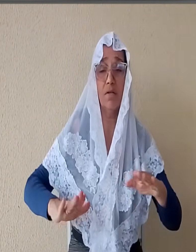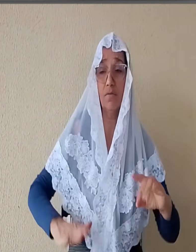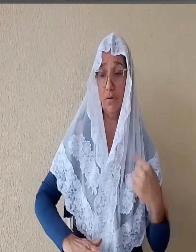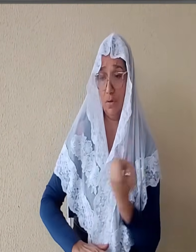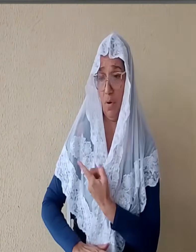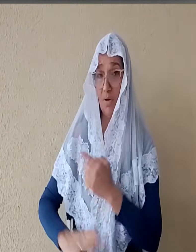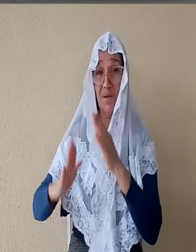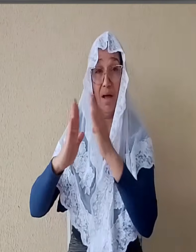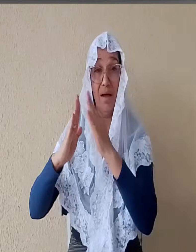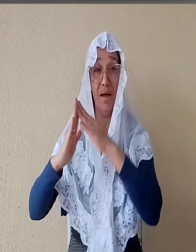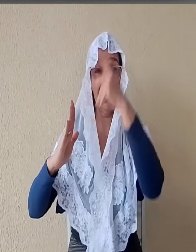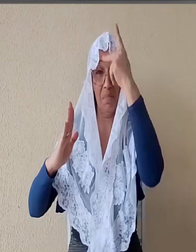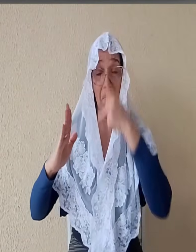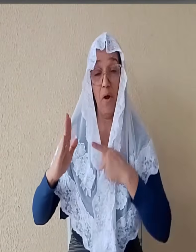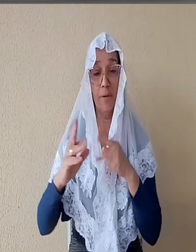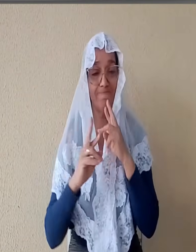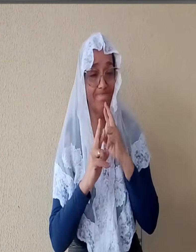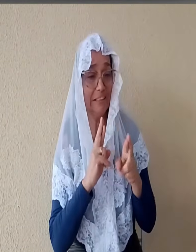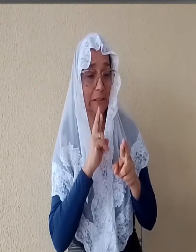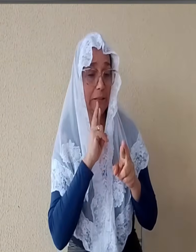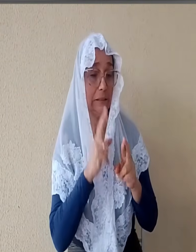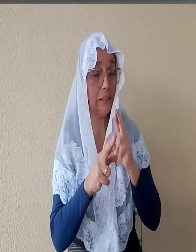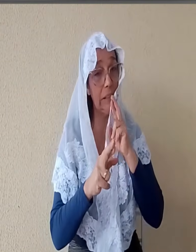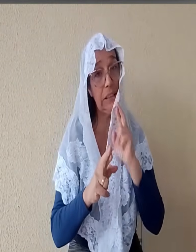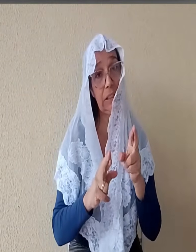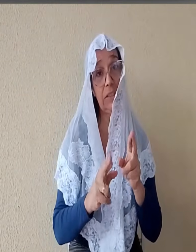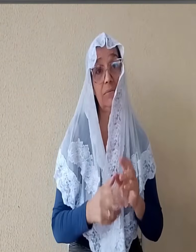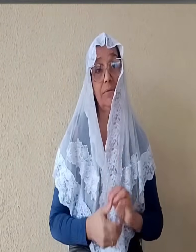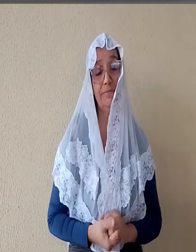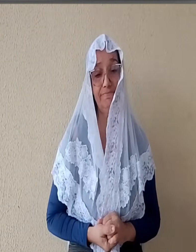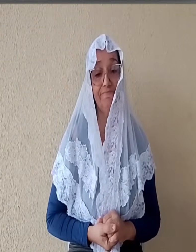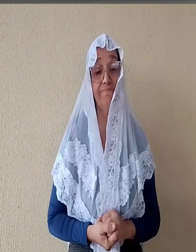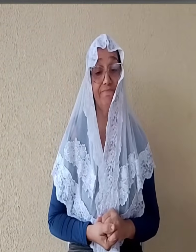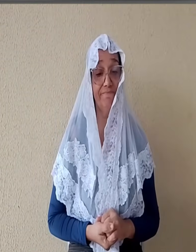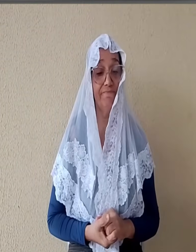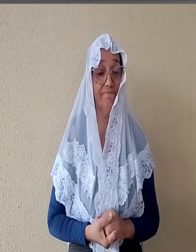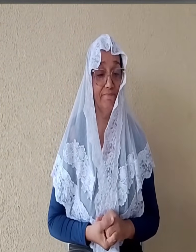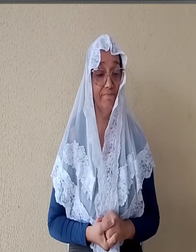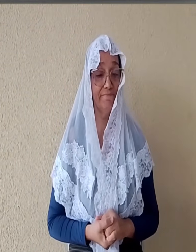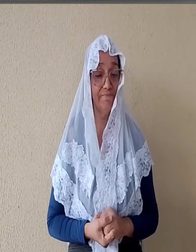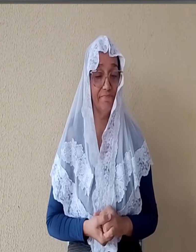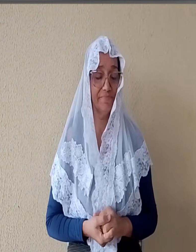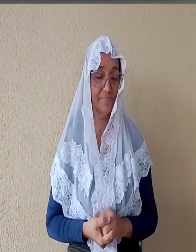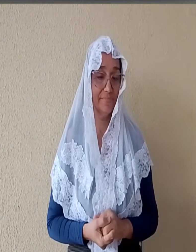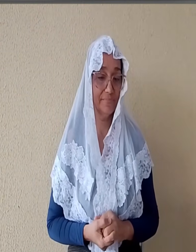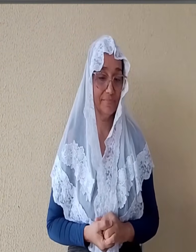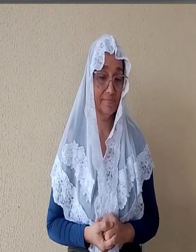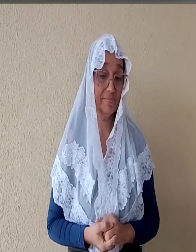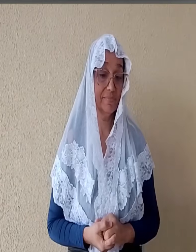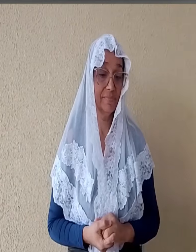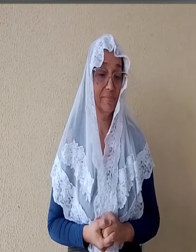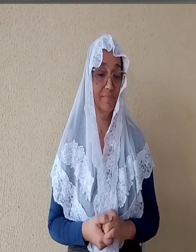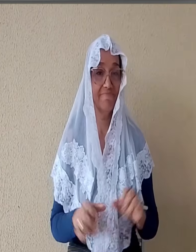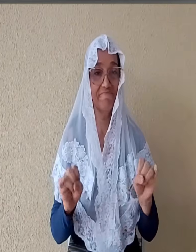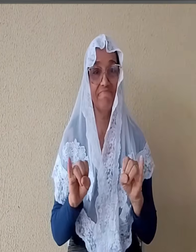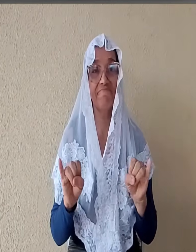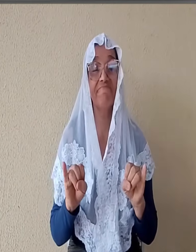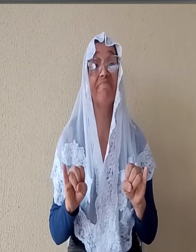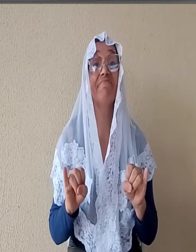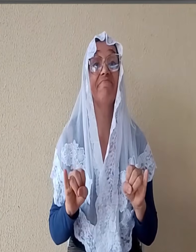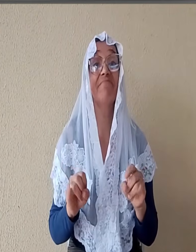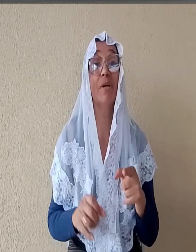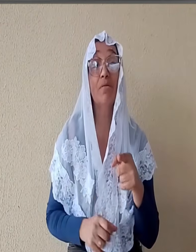arraial? Ele combateu com vários reis. A guerra que você tá não tá sozinho. E se de repente você